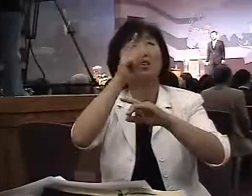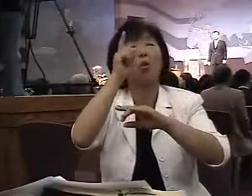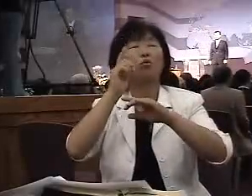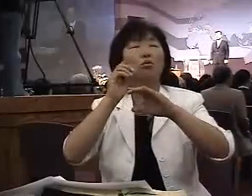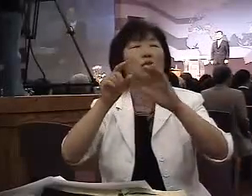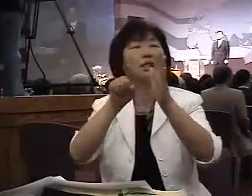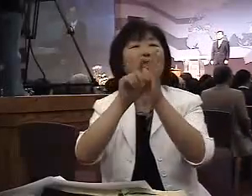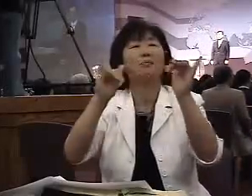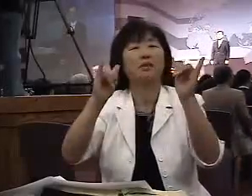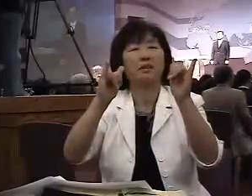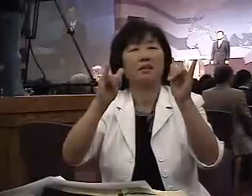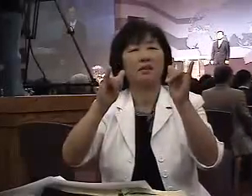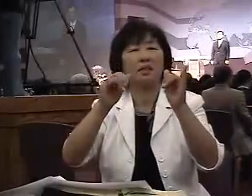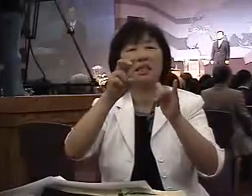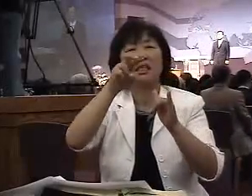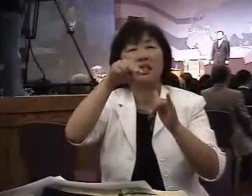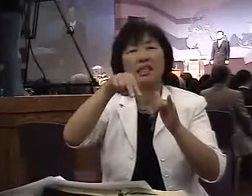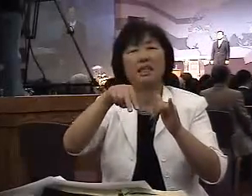보여주시겠다고 말씀하십니다.